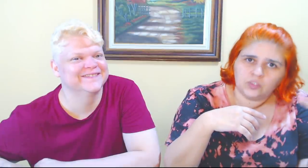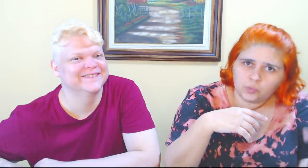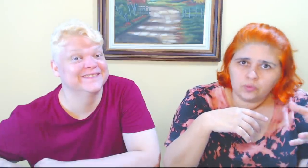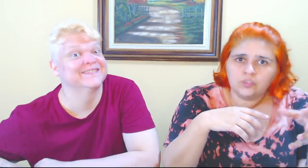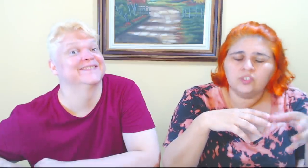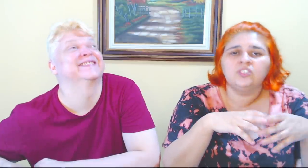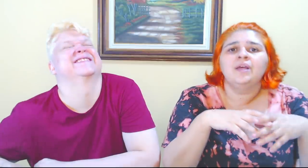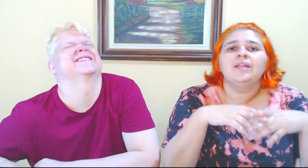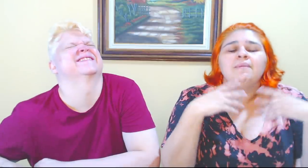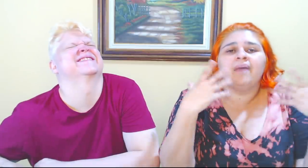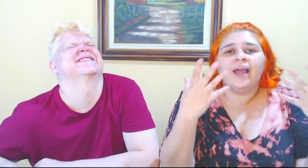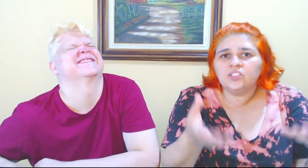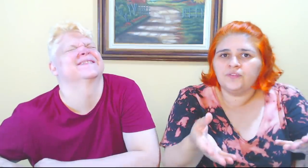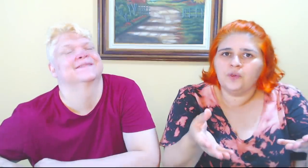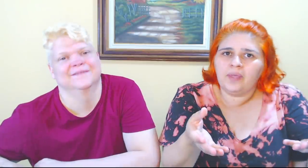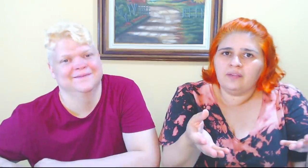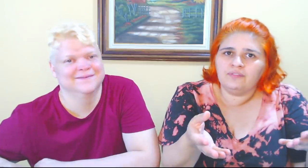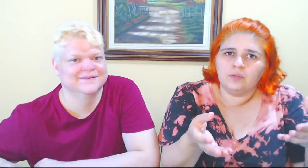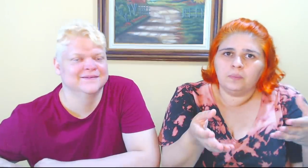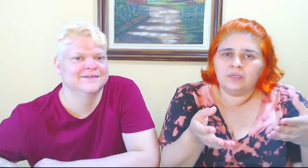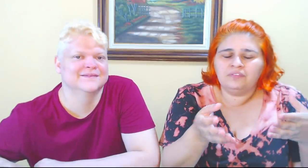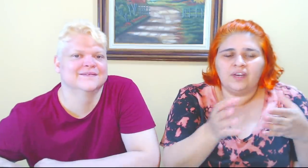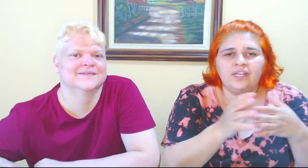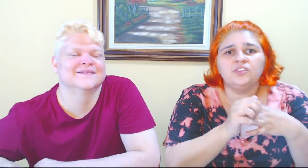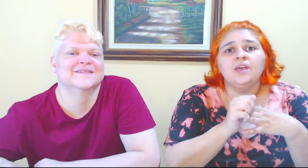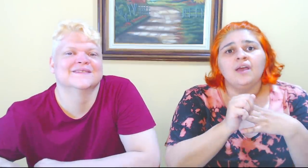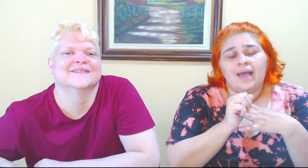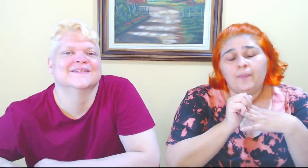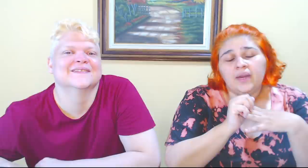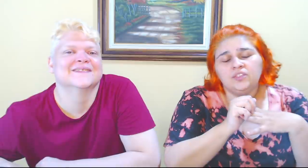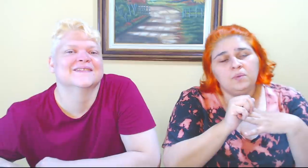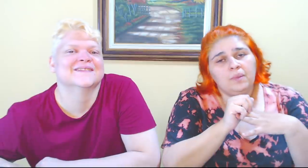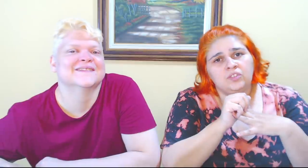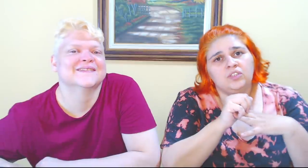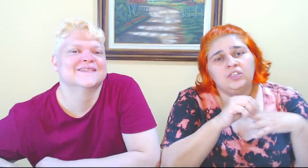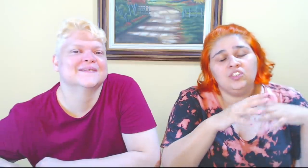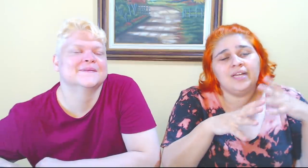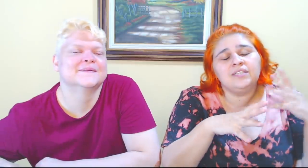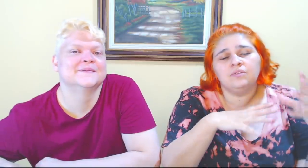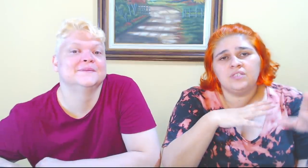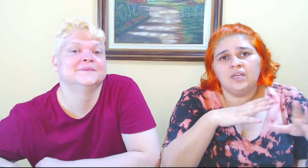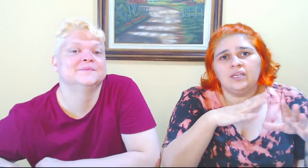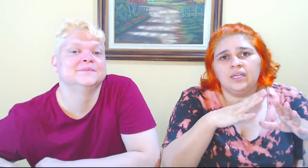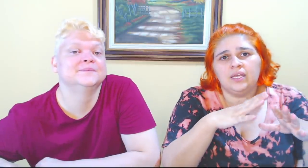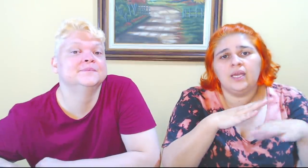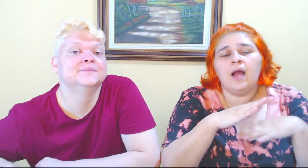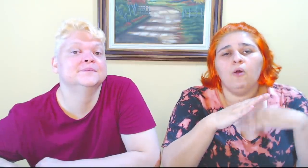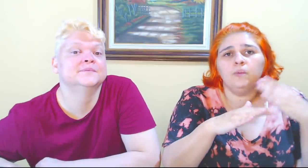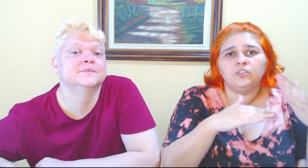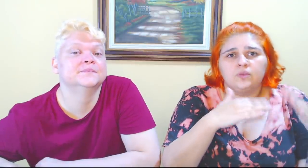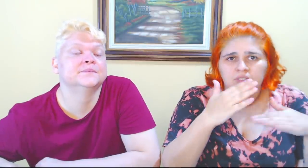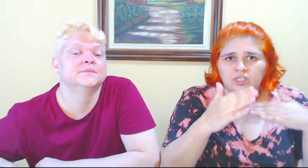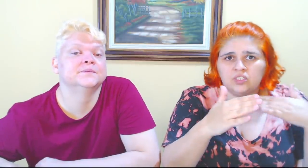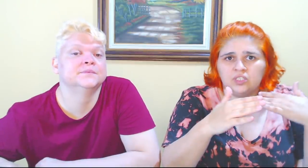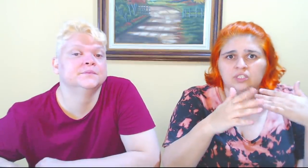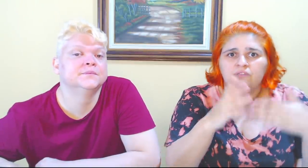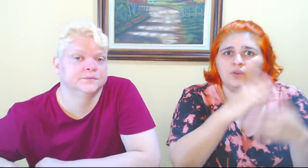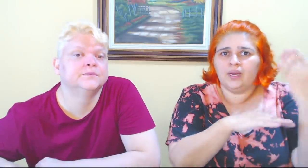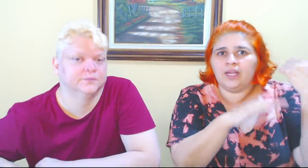Bruxas Tem mais filme aí vindo pela frente Aparentemente está sendo seguida ali Algumas coisas que a gente viu naquele